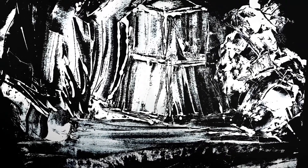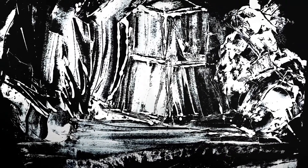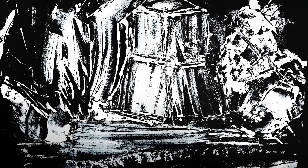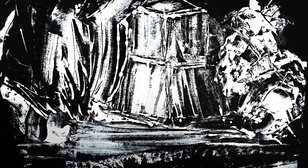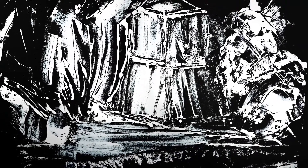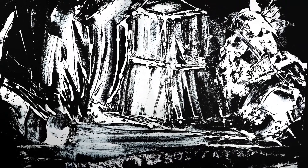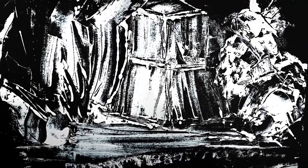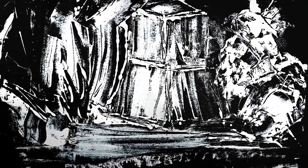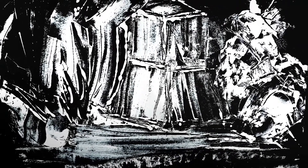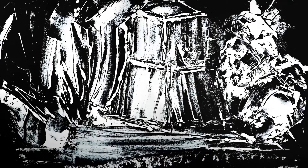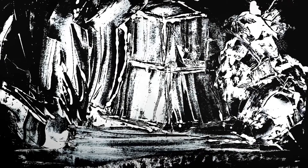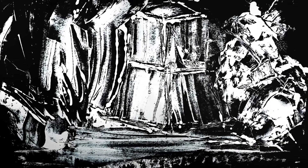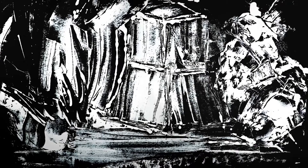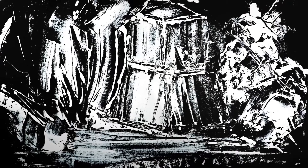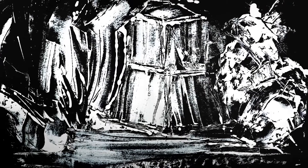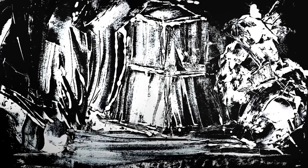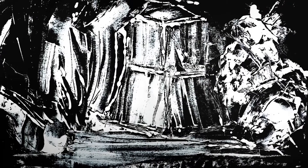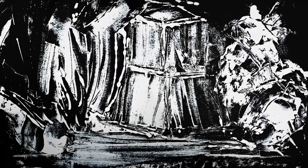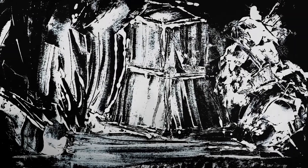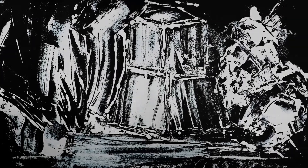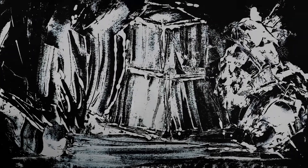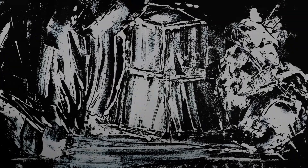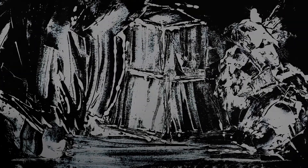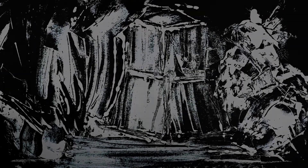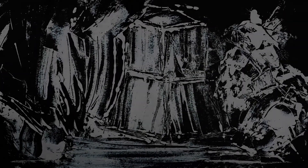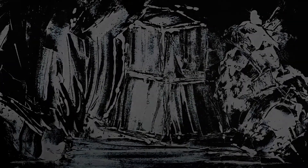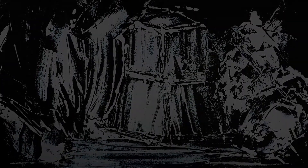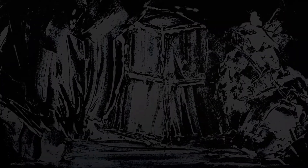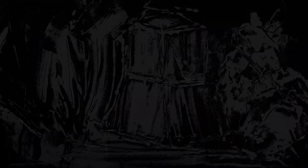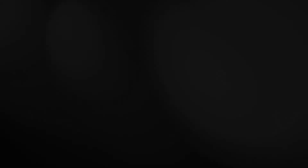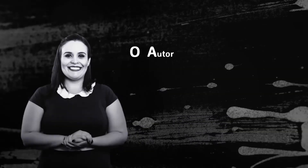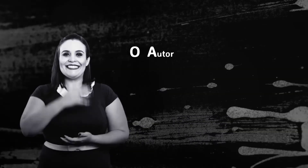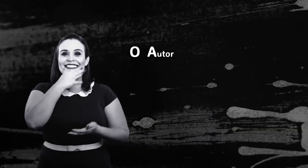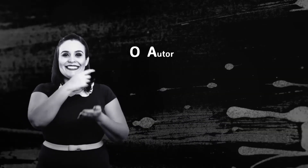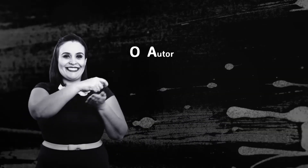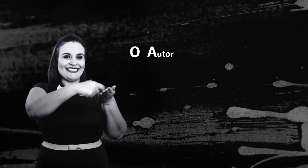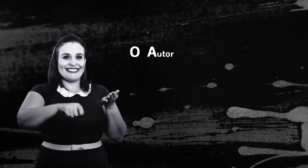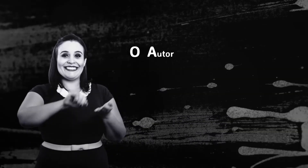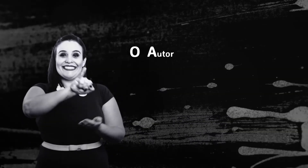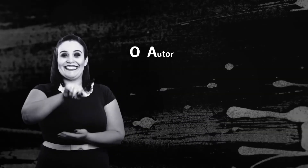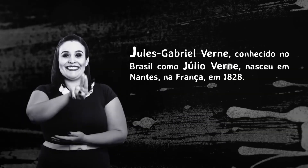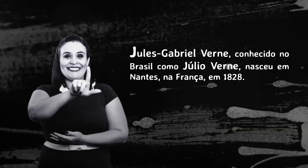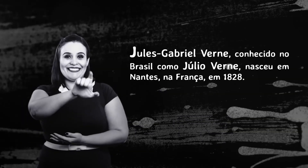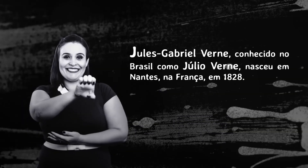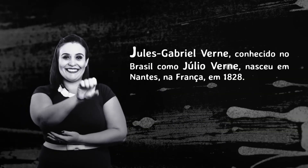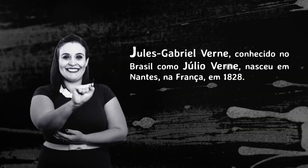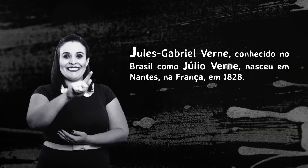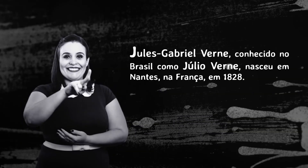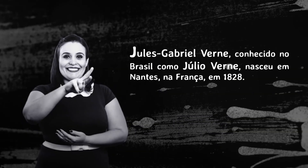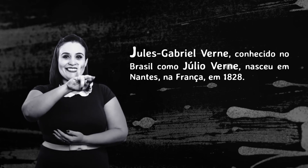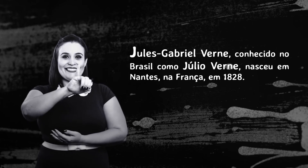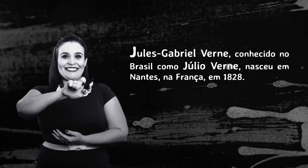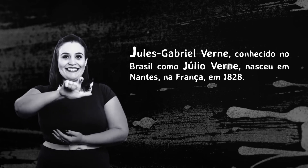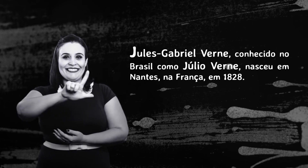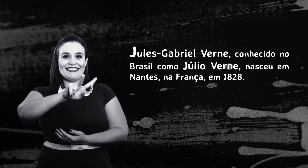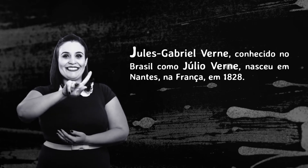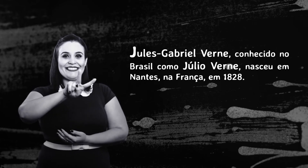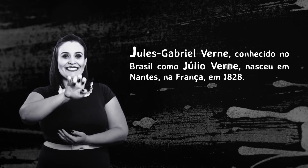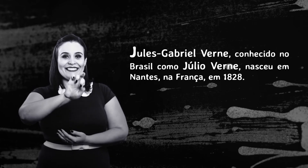suas paredes. Fim. O autor. Jules Gabriel Verne, conhecido no